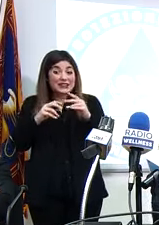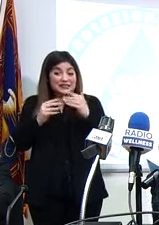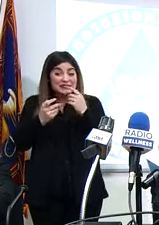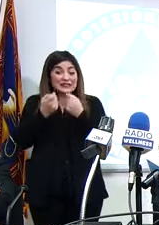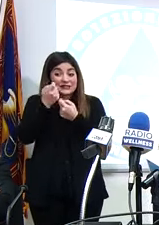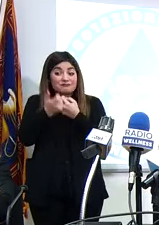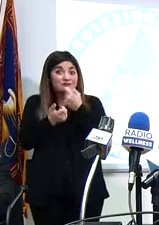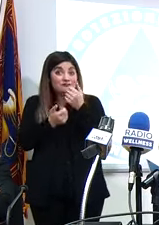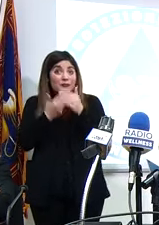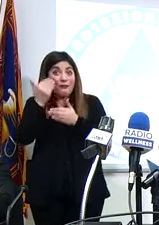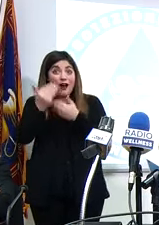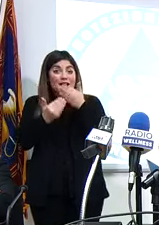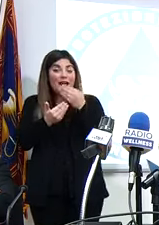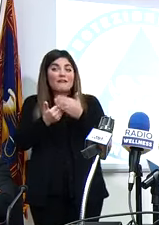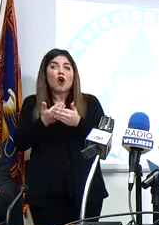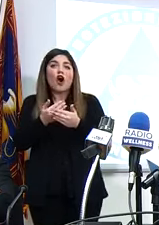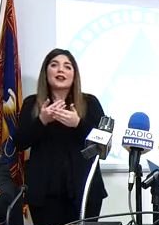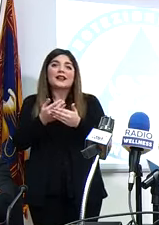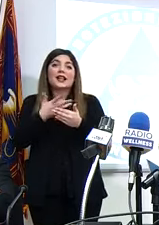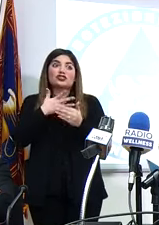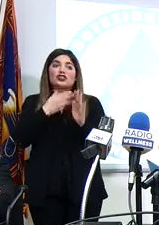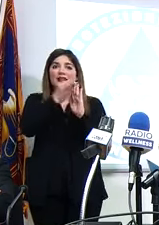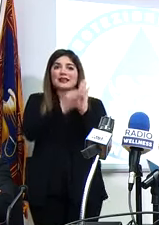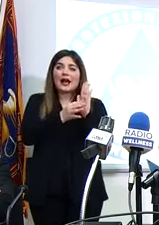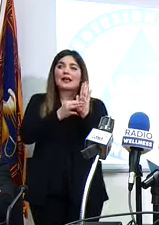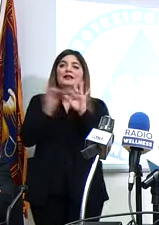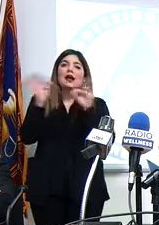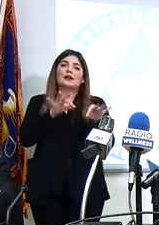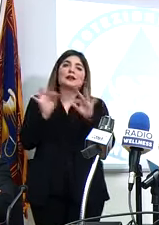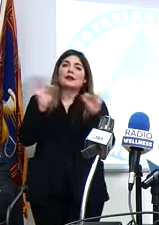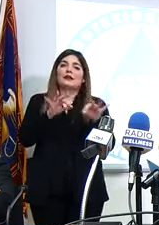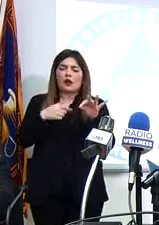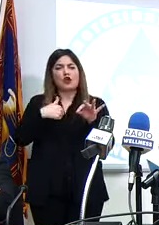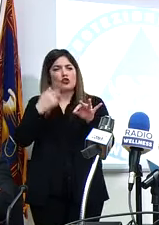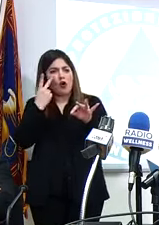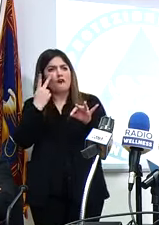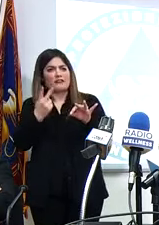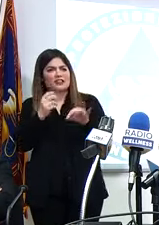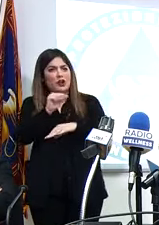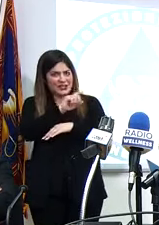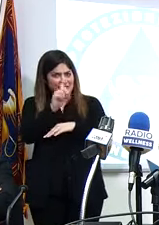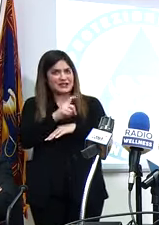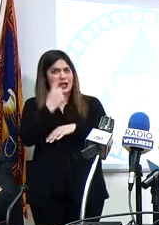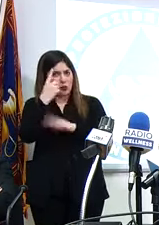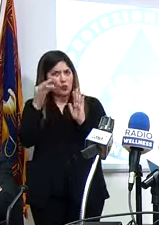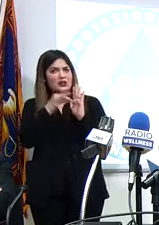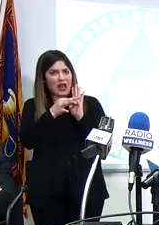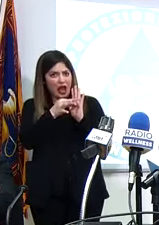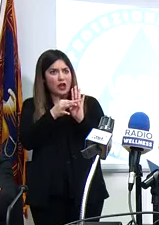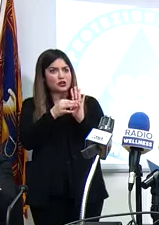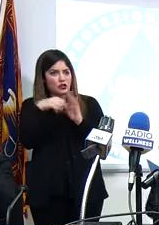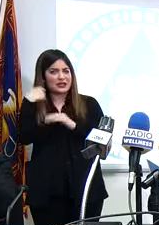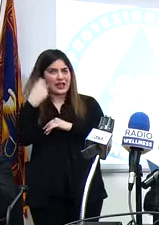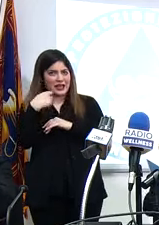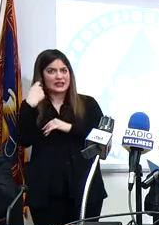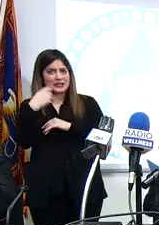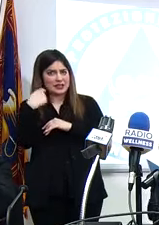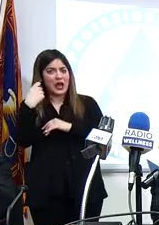stanno portando altri dati. Un dato che ho visto interessante di AstraZeneca, per esempio, che sono riusciti adesso, visto che